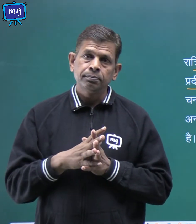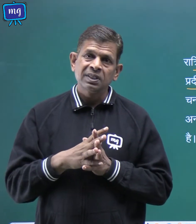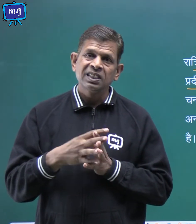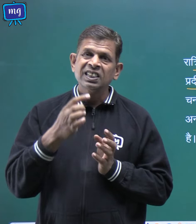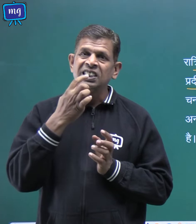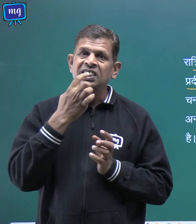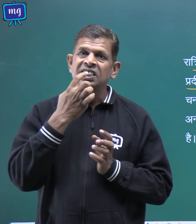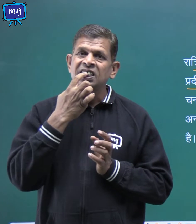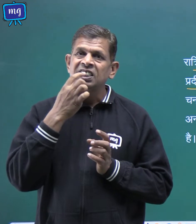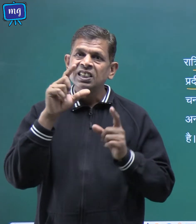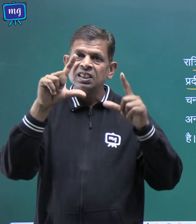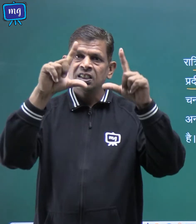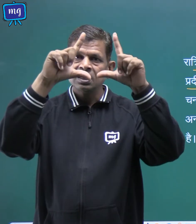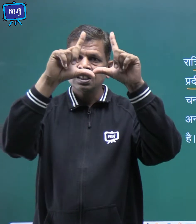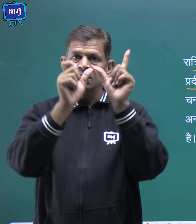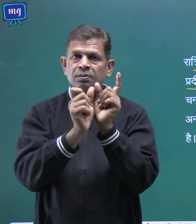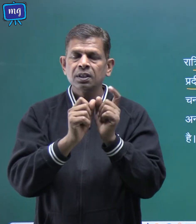चंद्रमा है।